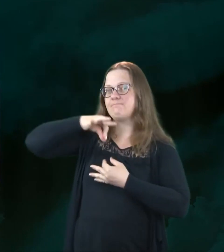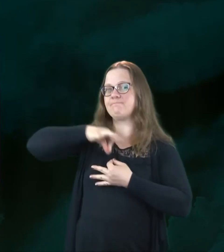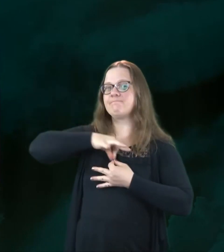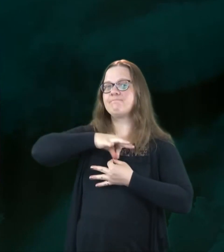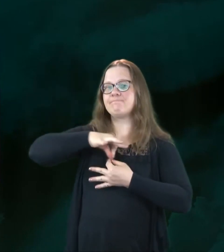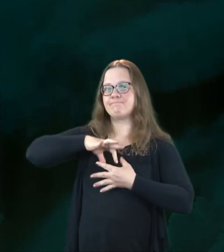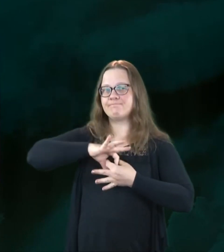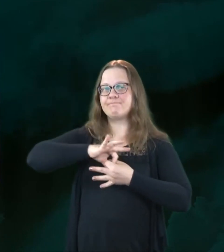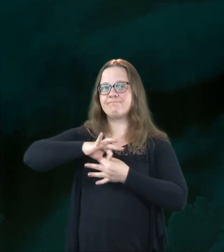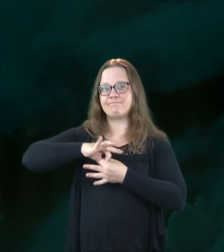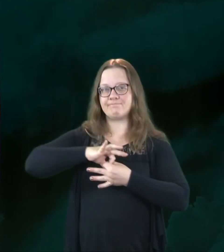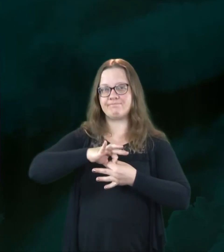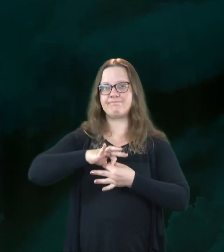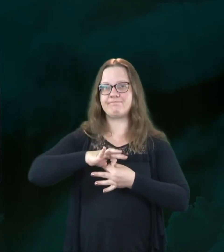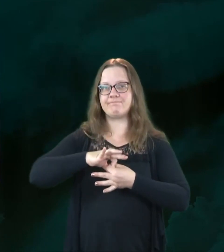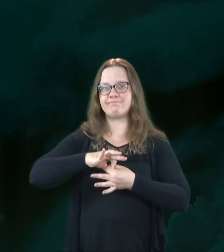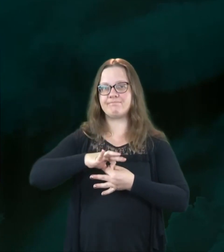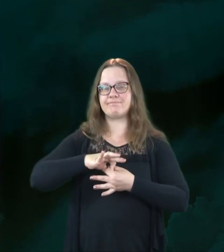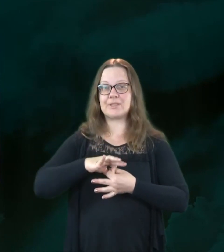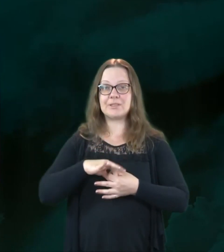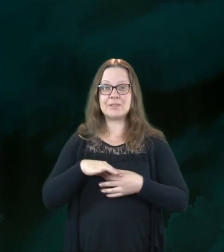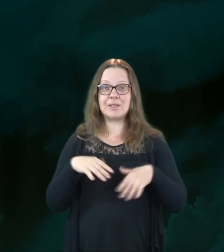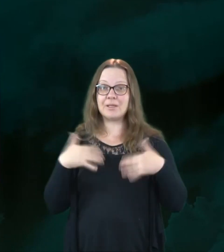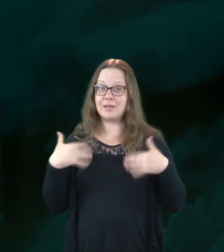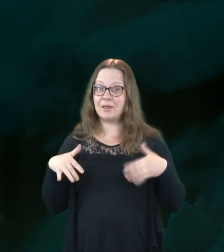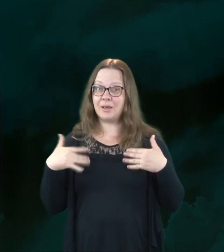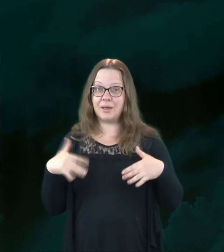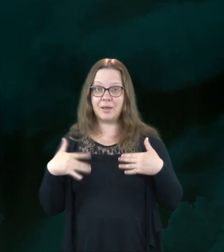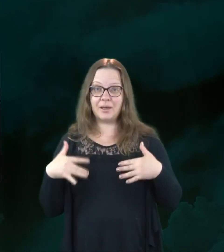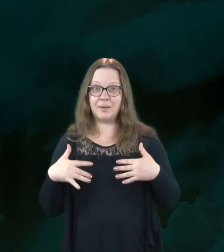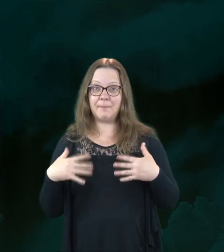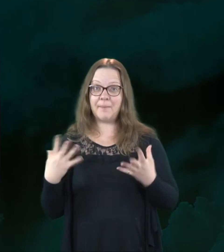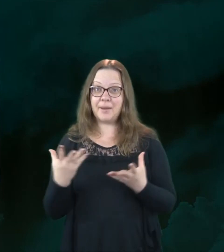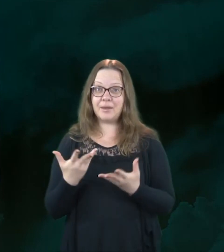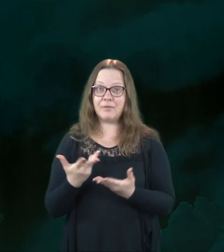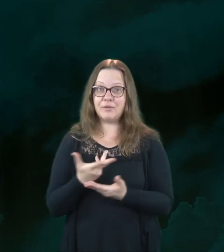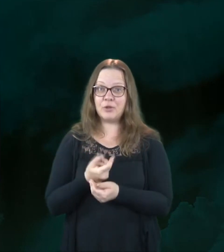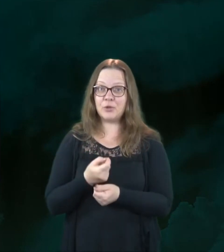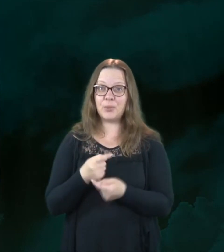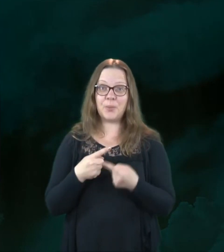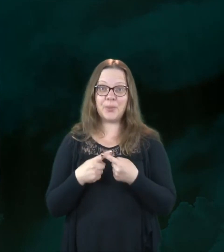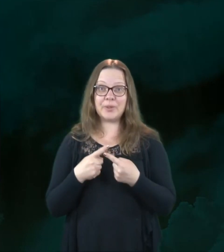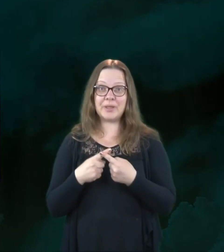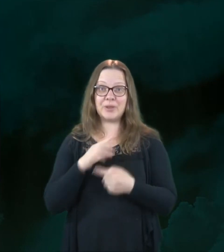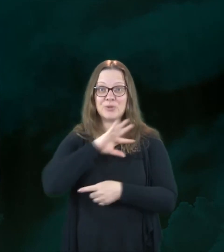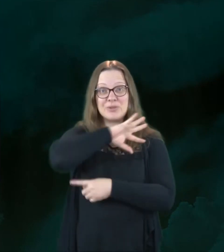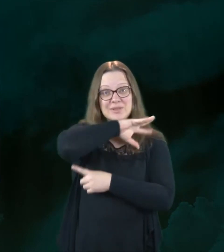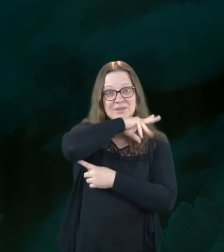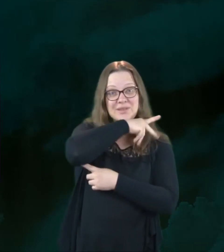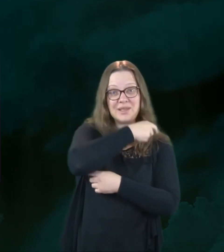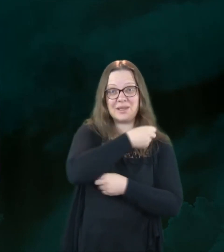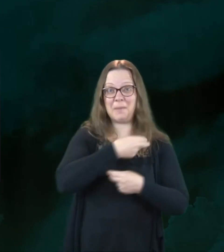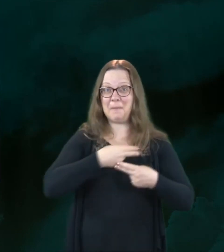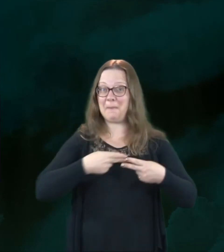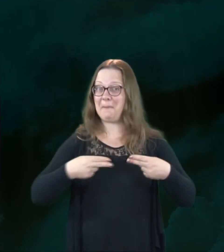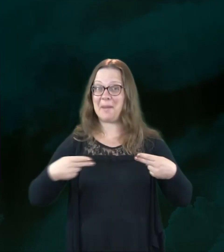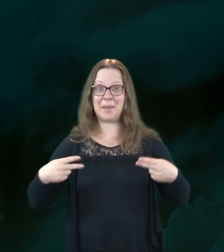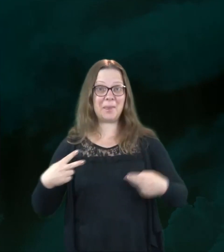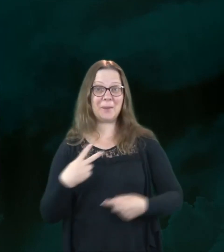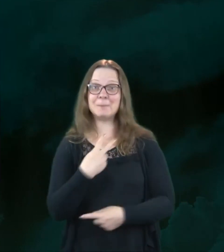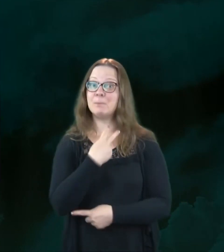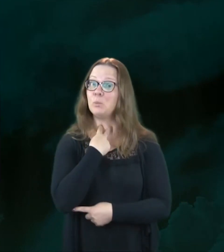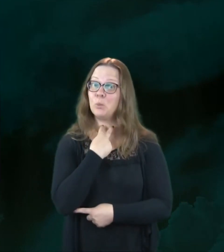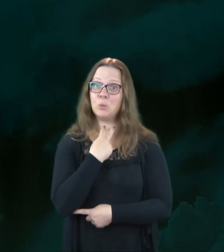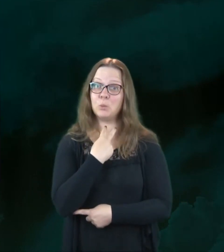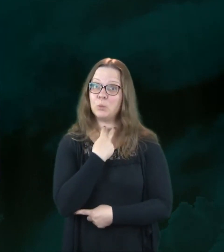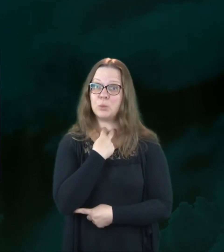isso é uma coisa tremenda. Ninguém viu isso. As criaturas não tinham essa possibilidade,